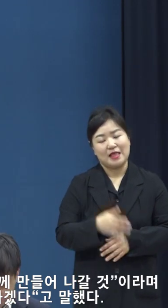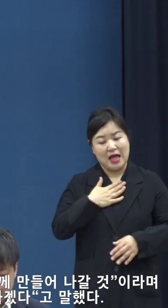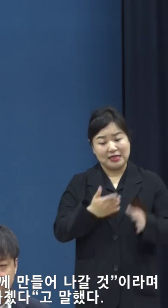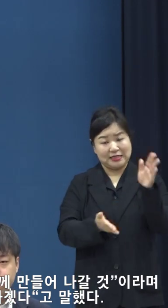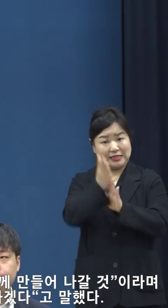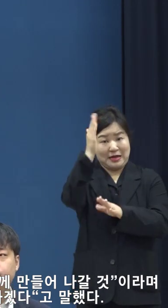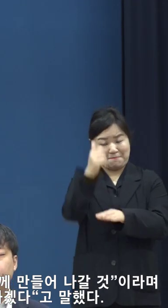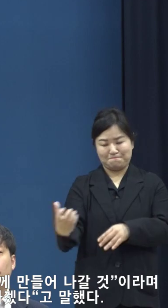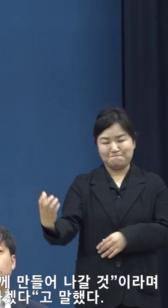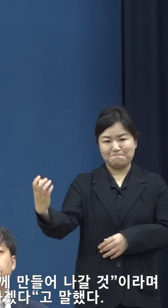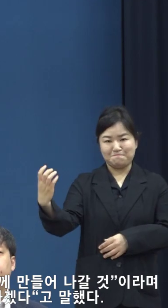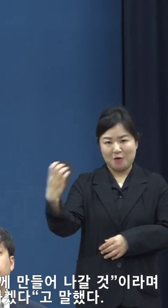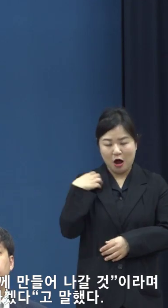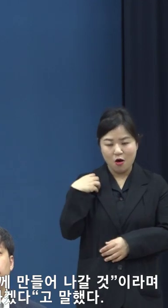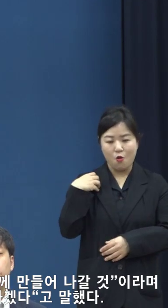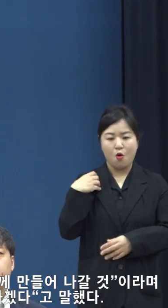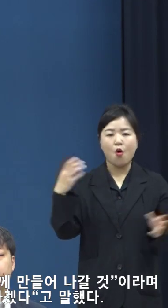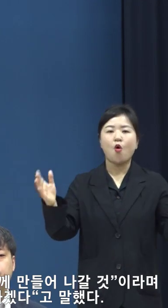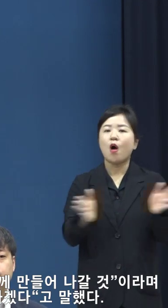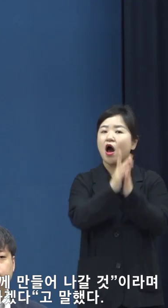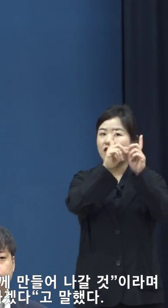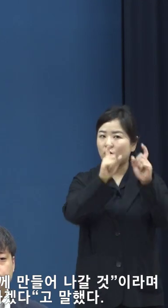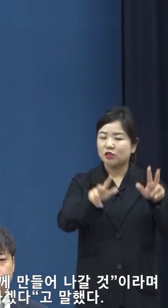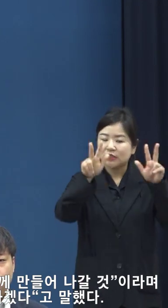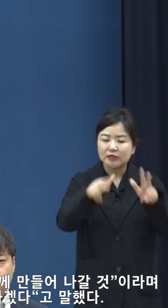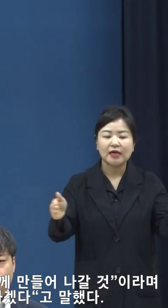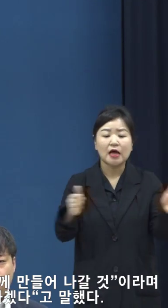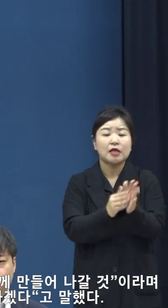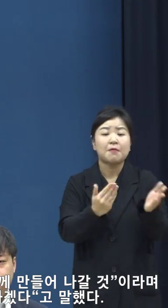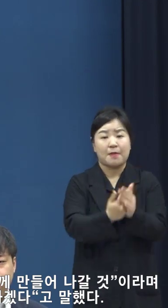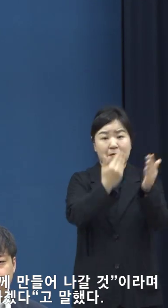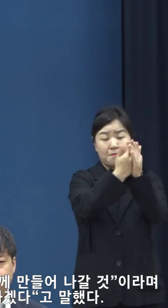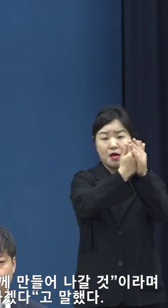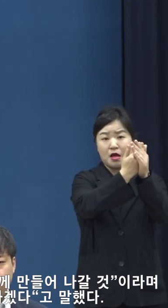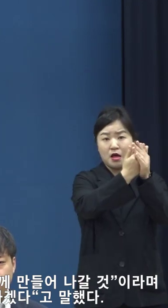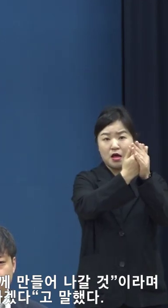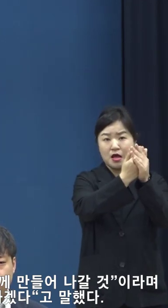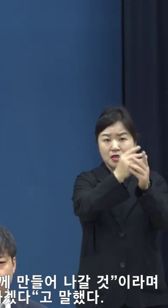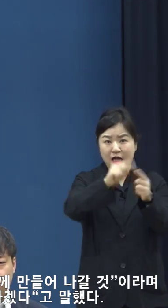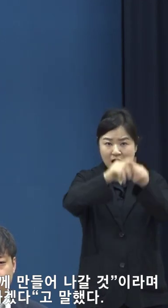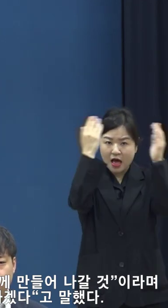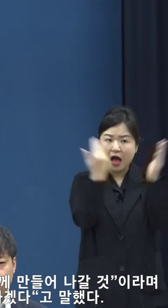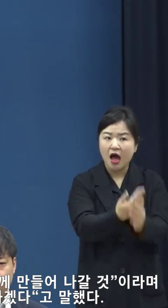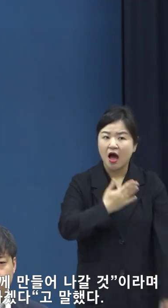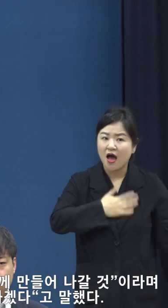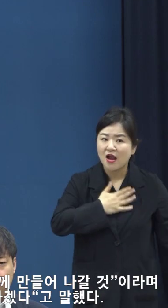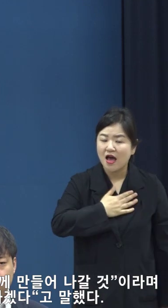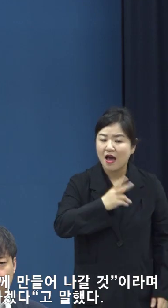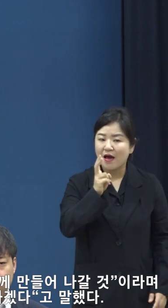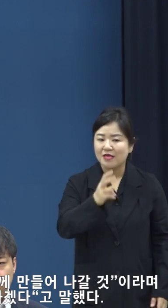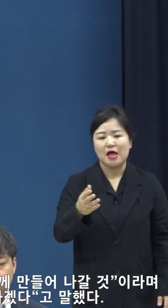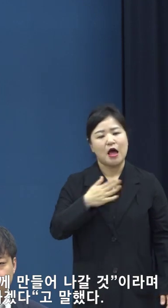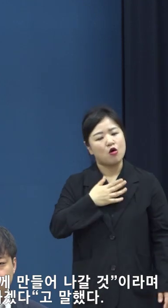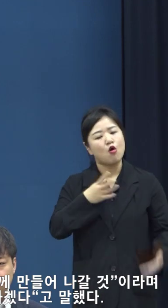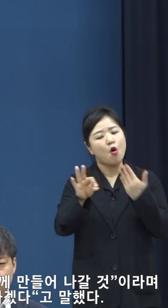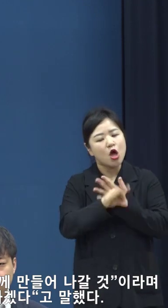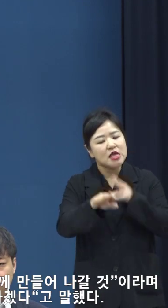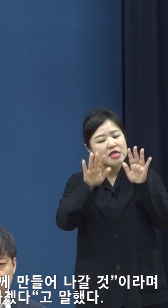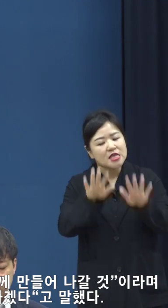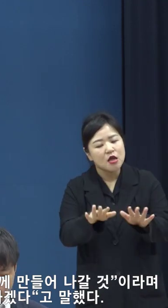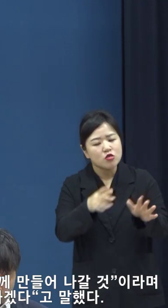시장으로서 이런 화성이 지금까지 성장하고 발전할 것은 다 알고 있잖아요. 그 시장으로서 그럼